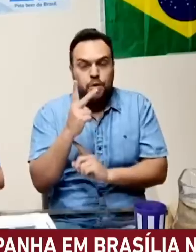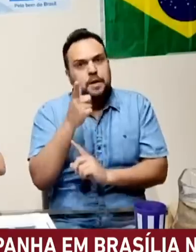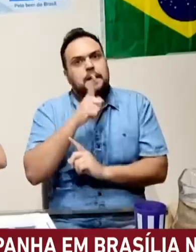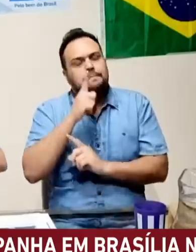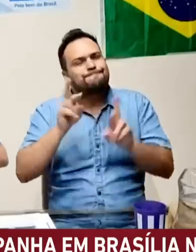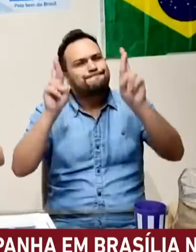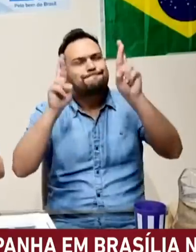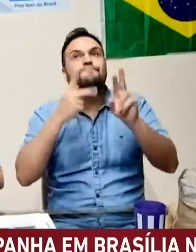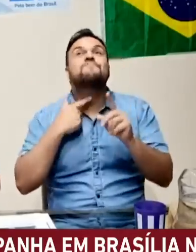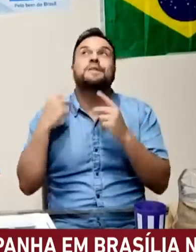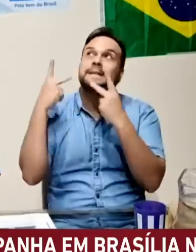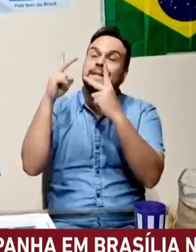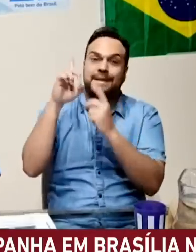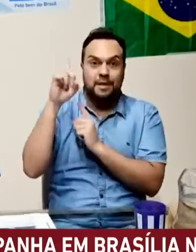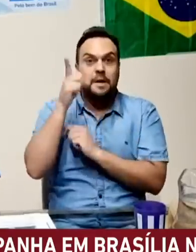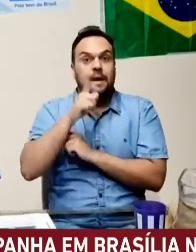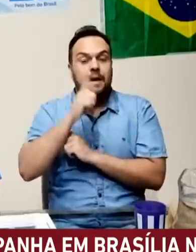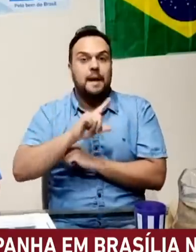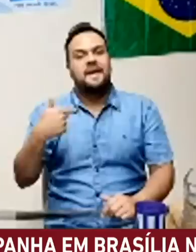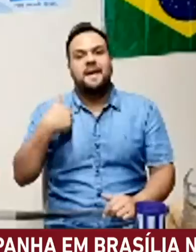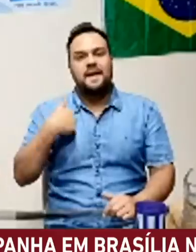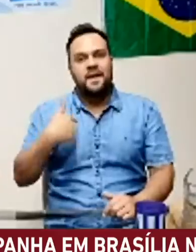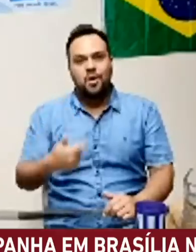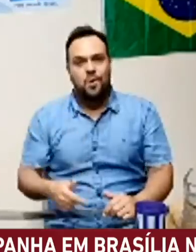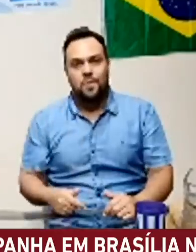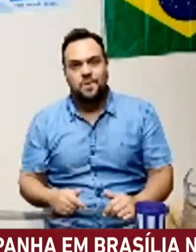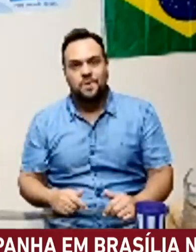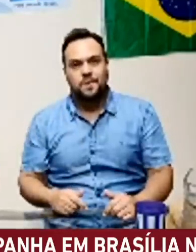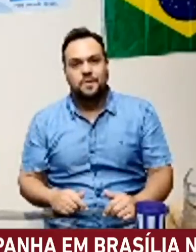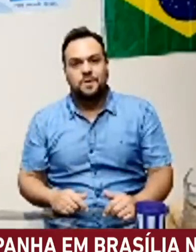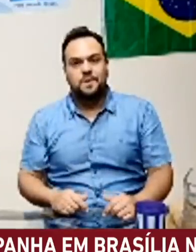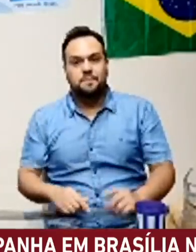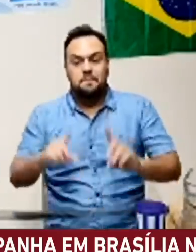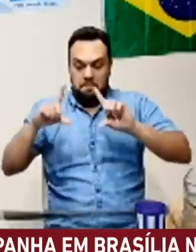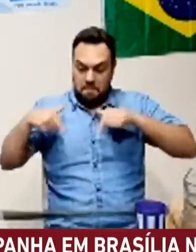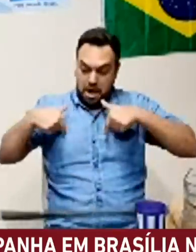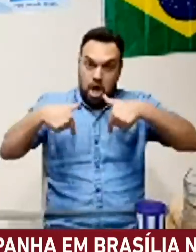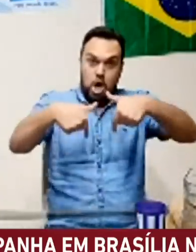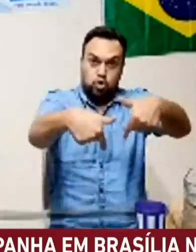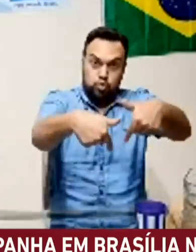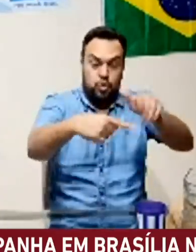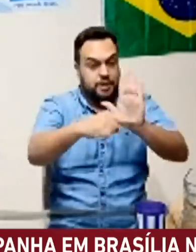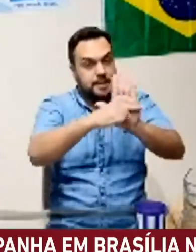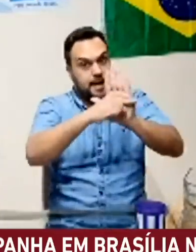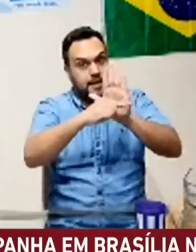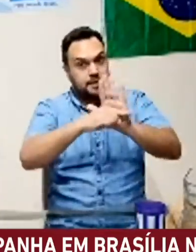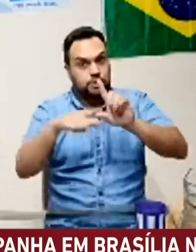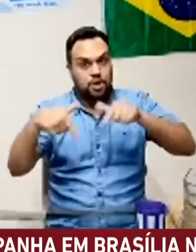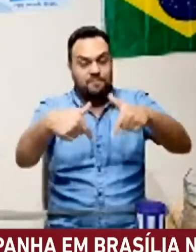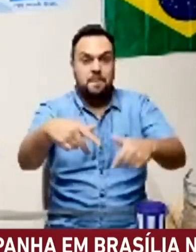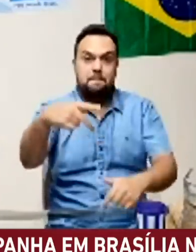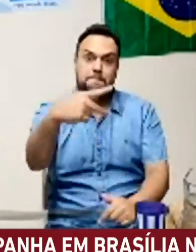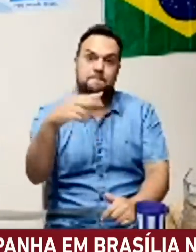turno. E um outro Brasil aparecerá lá pela frente. O presidente também ironizou outra decisão do TSE, que manteve no